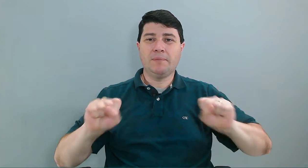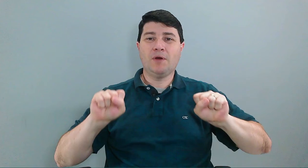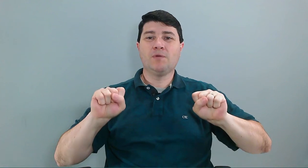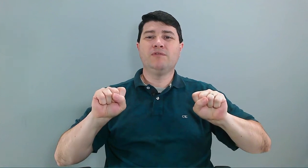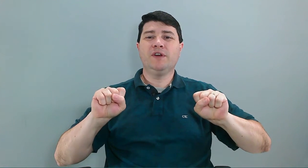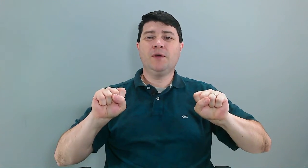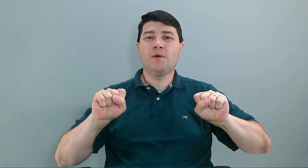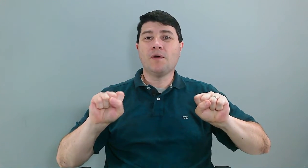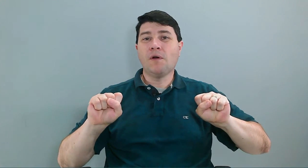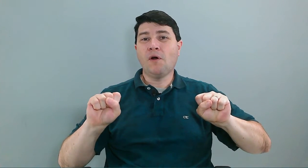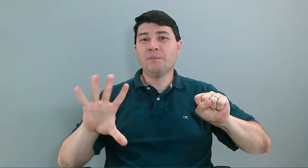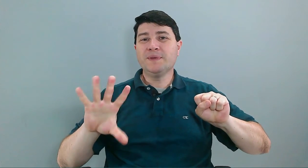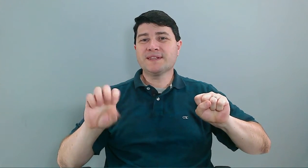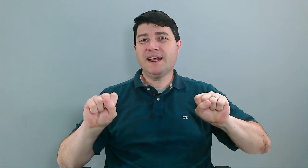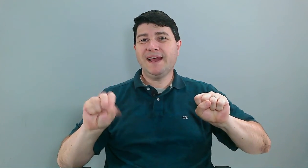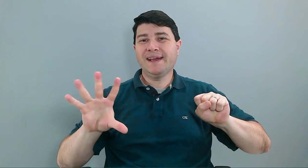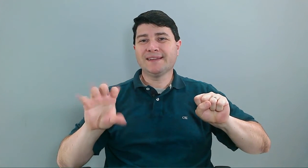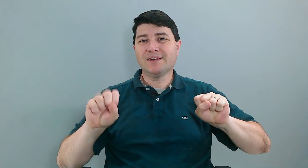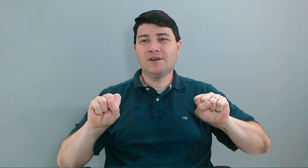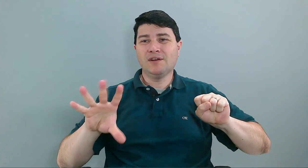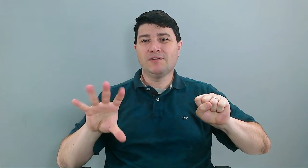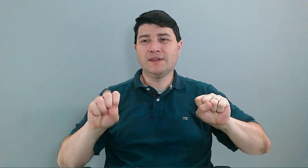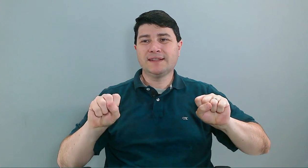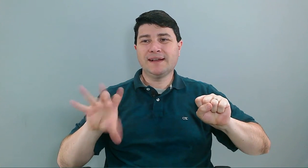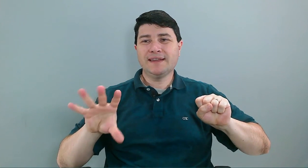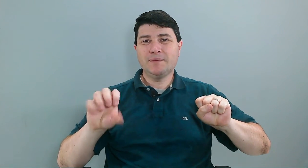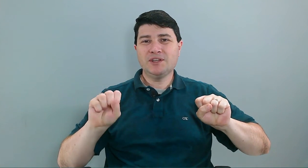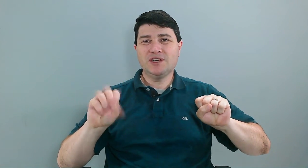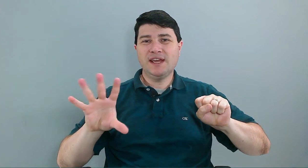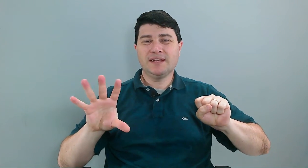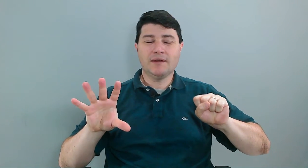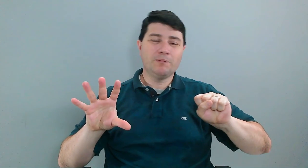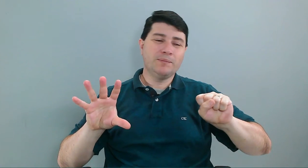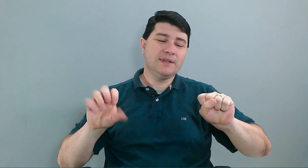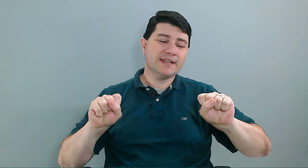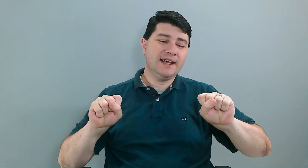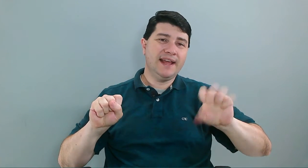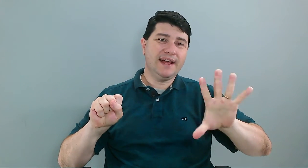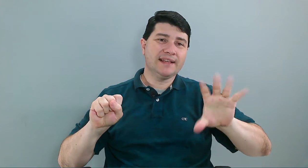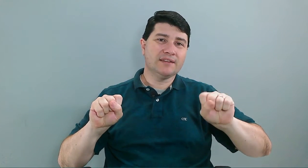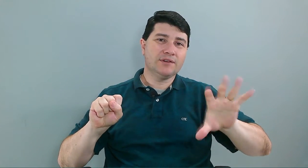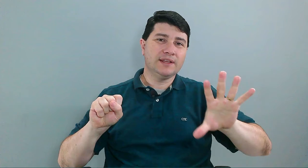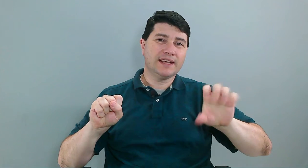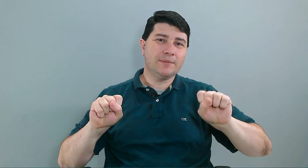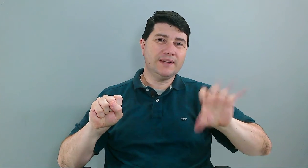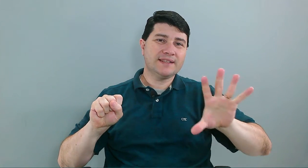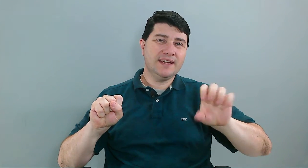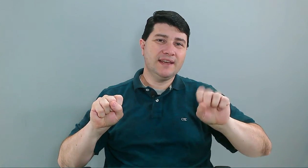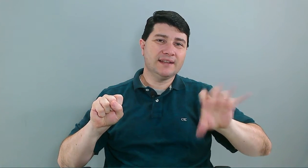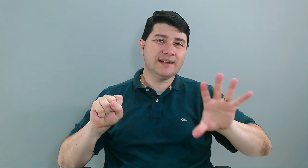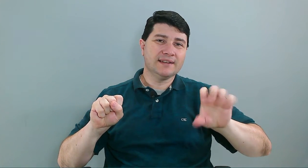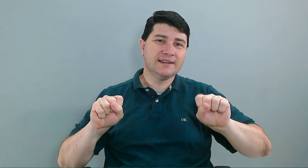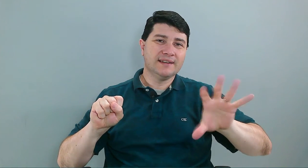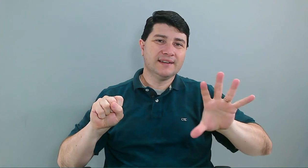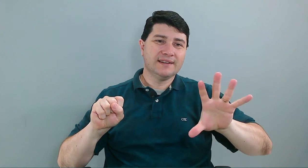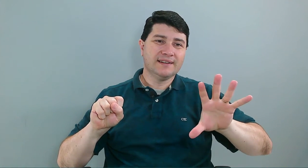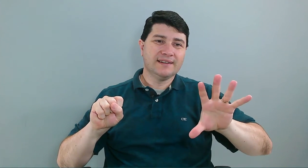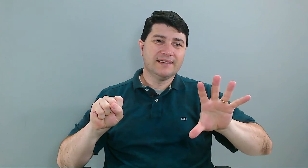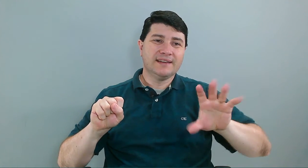apagou o farol. Ó, um pisca-alerta, ó, eu vou entrar aqui para a direita. Ó, pisca-alerta, eu vou entrar para a esquerda. Então,